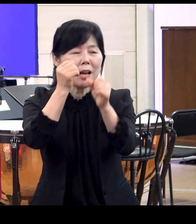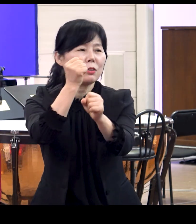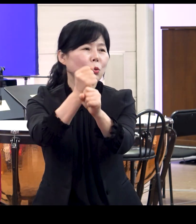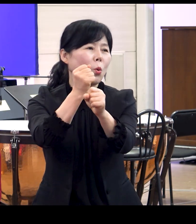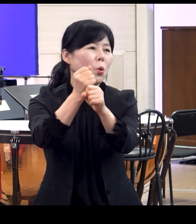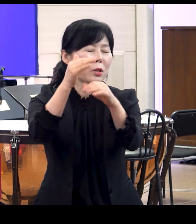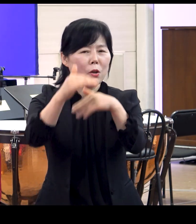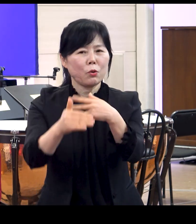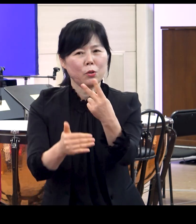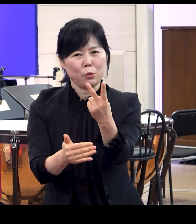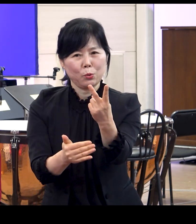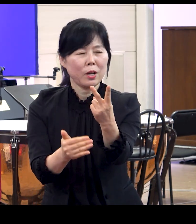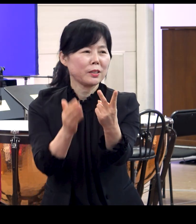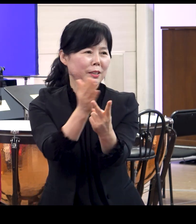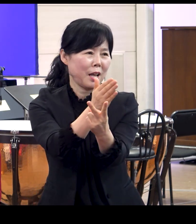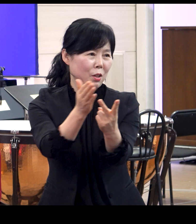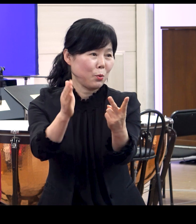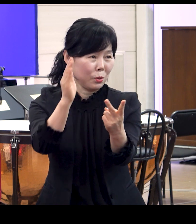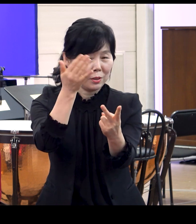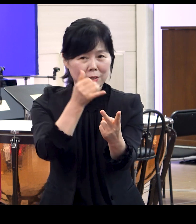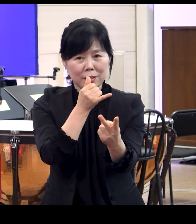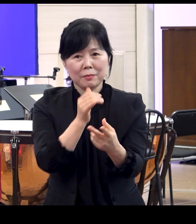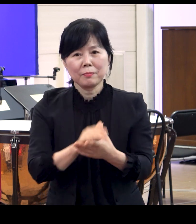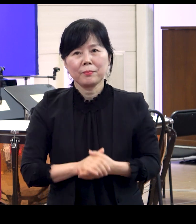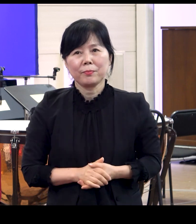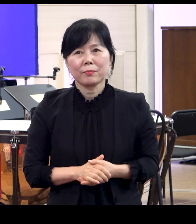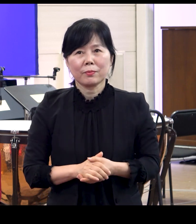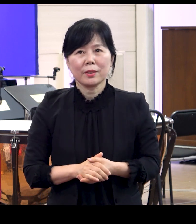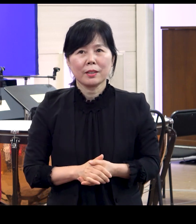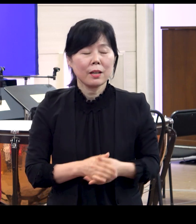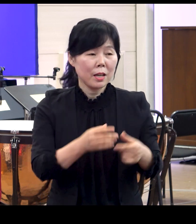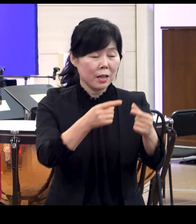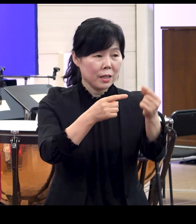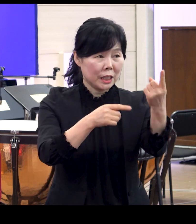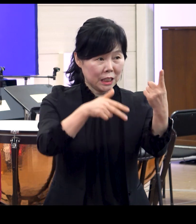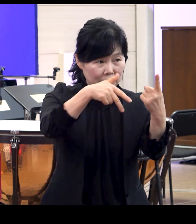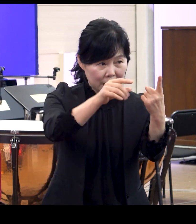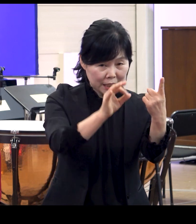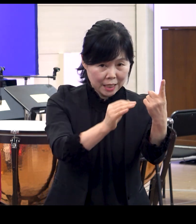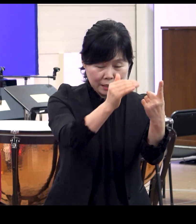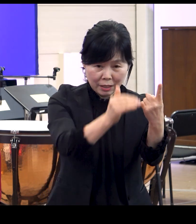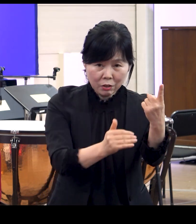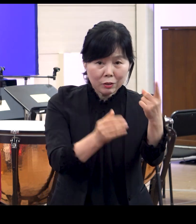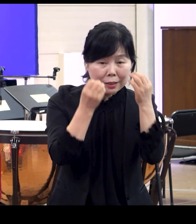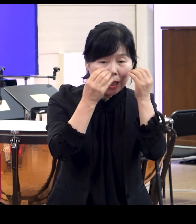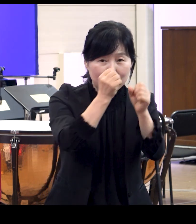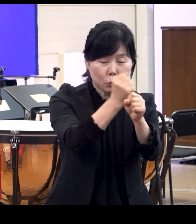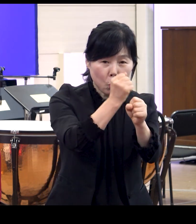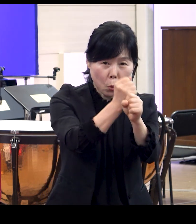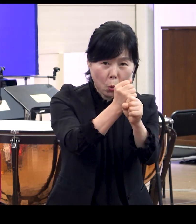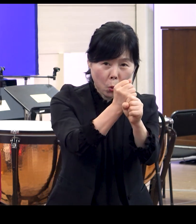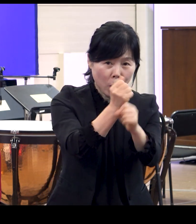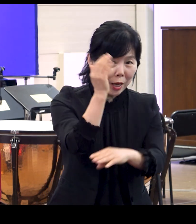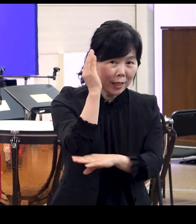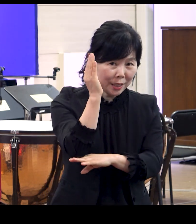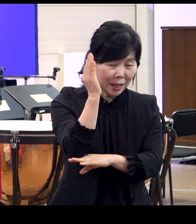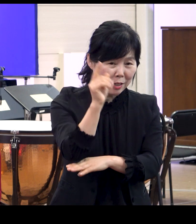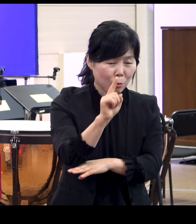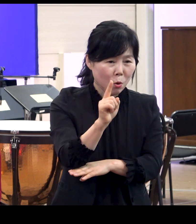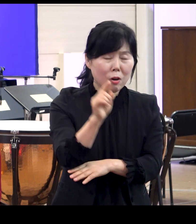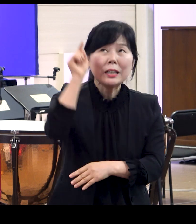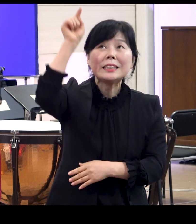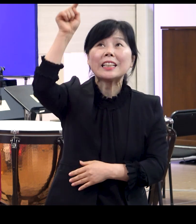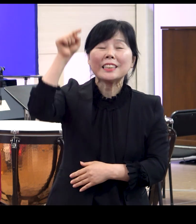마지막 절까지 나오고 있어요. 자, 우선 창세기 1장에 나오는 그 창조 이야기는요, 온